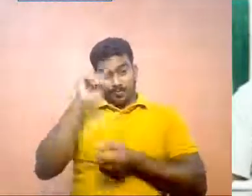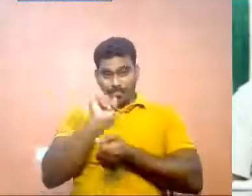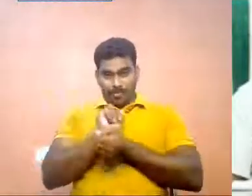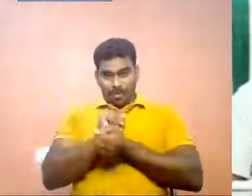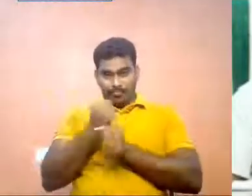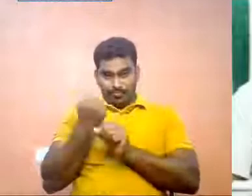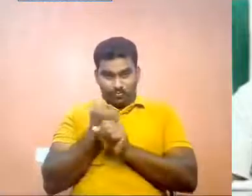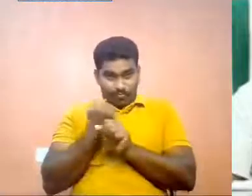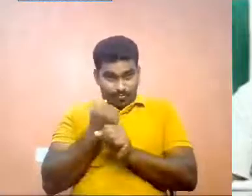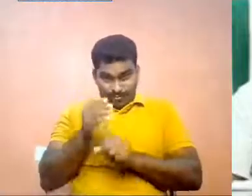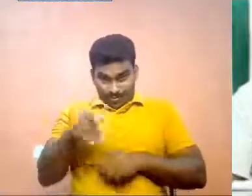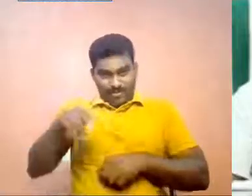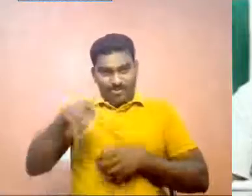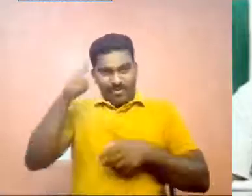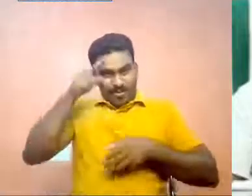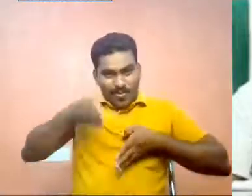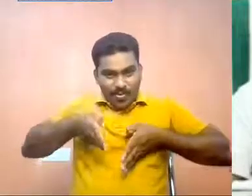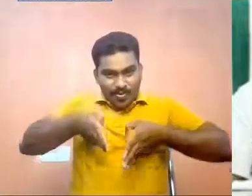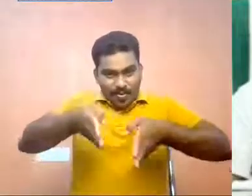ബഹുജനങ്ങൾ,